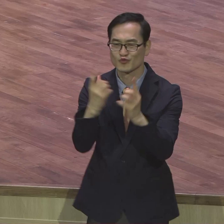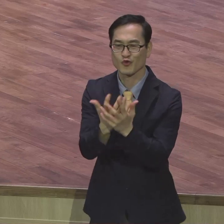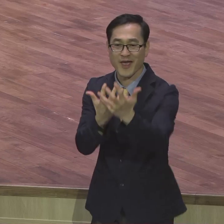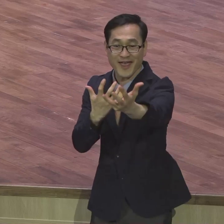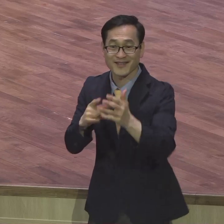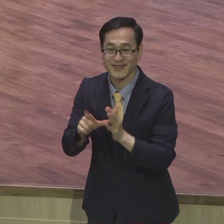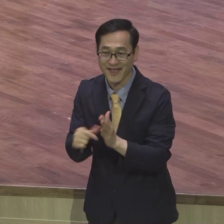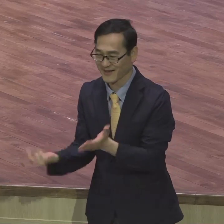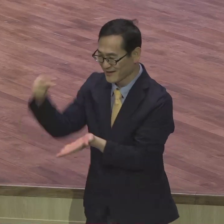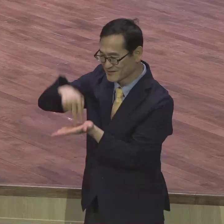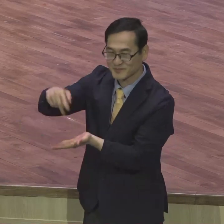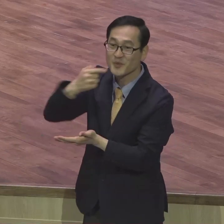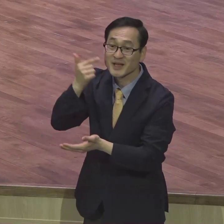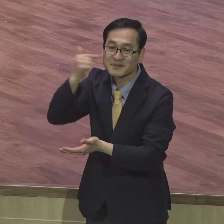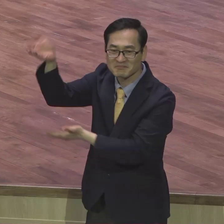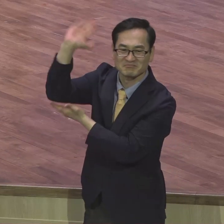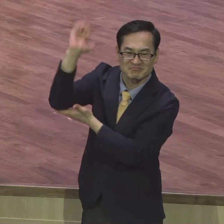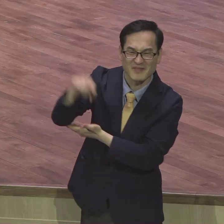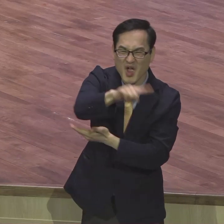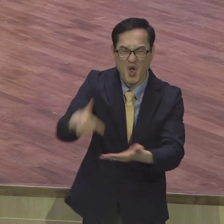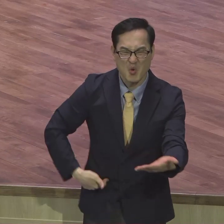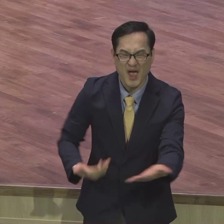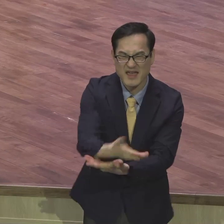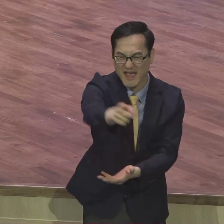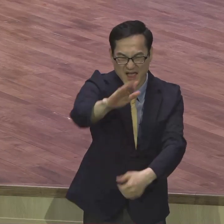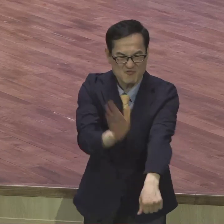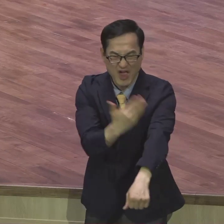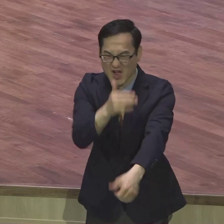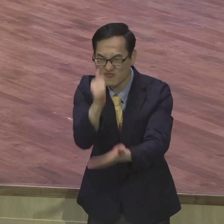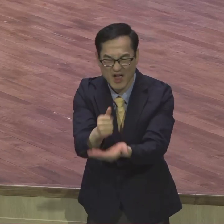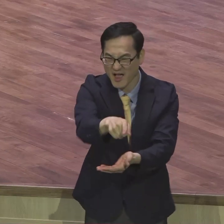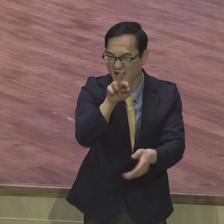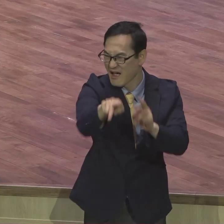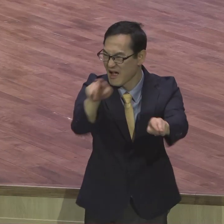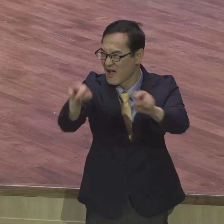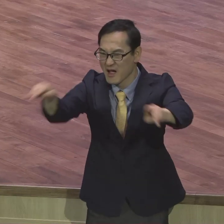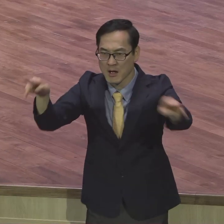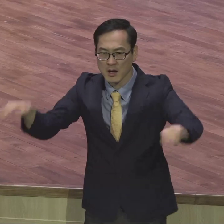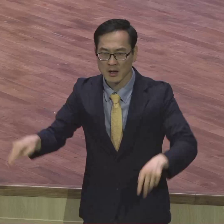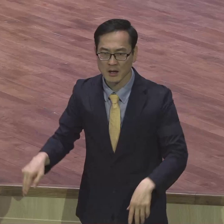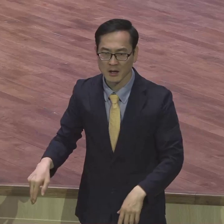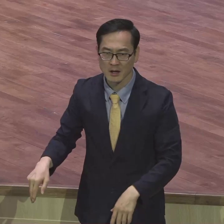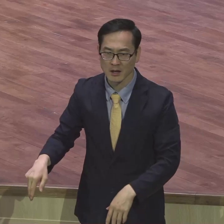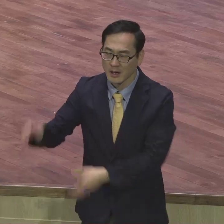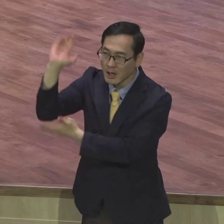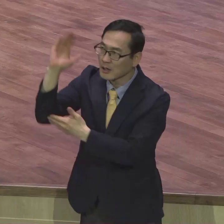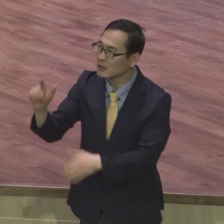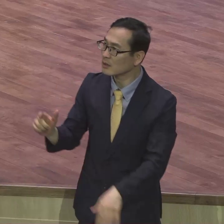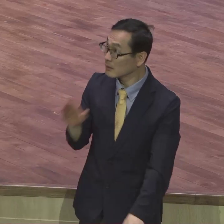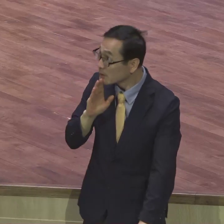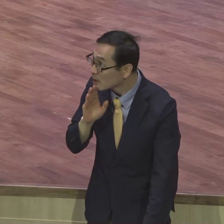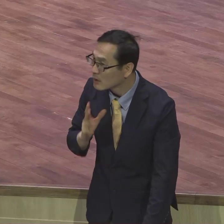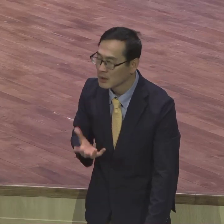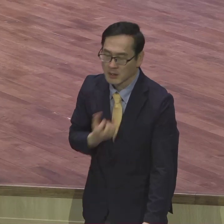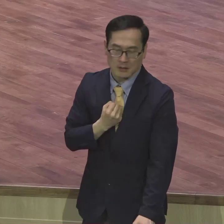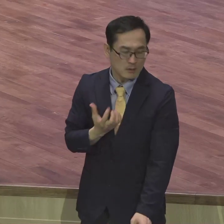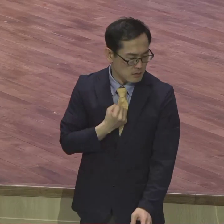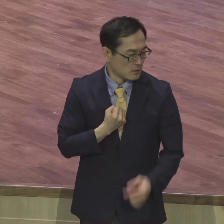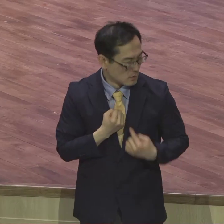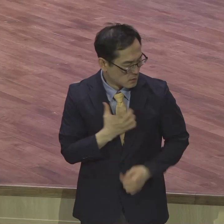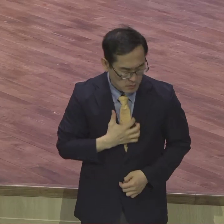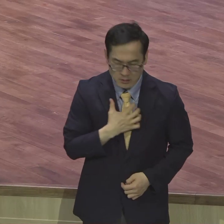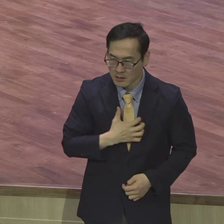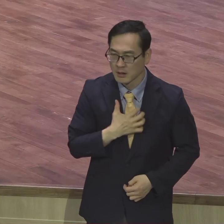진해 회개 안 하면서 막 때리잡아요. 그냥 회개하라고 지옥 형불 이야기하면서 그러니까 때리잡는 거예요.